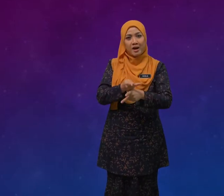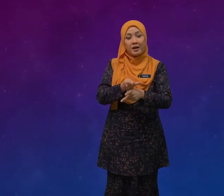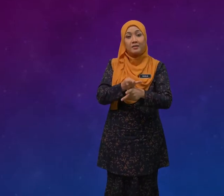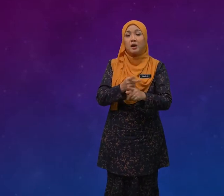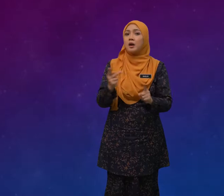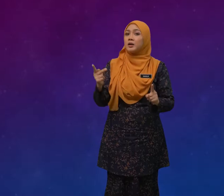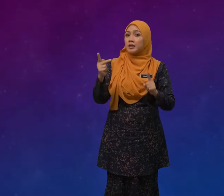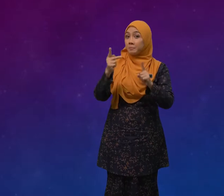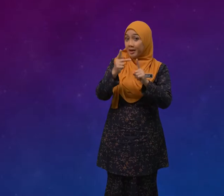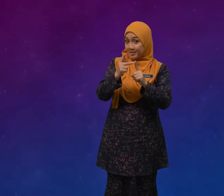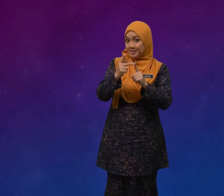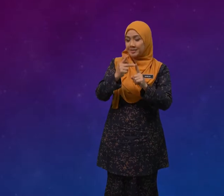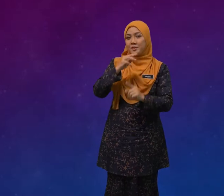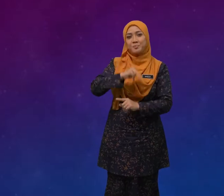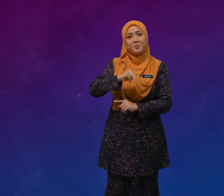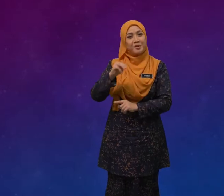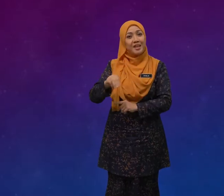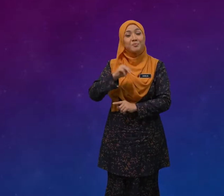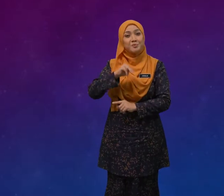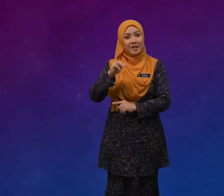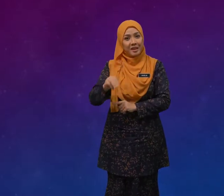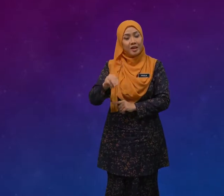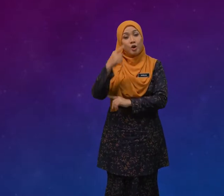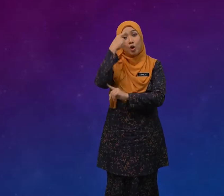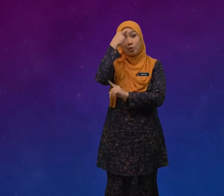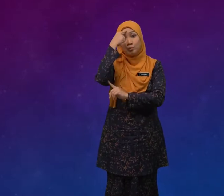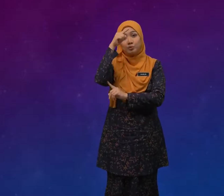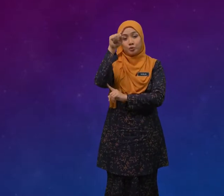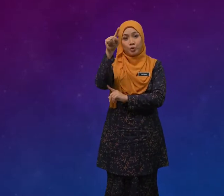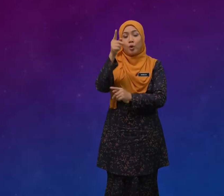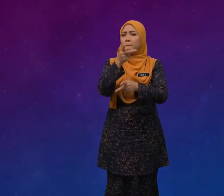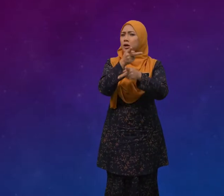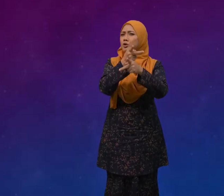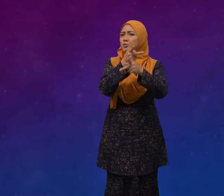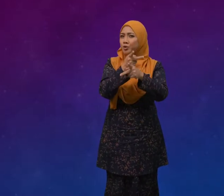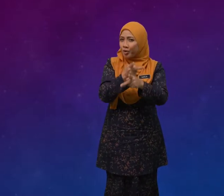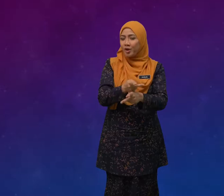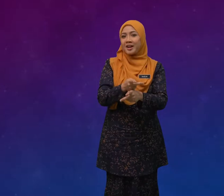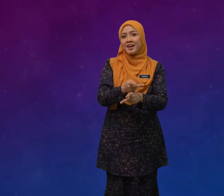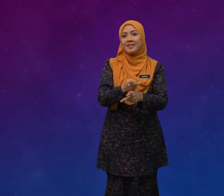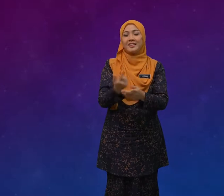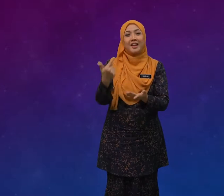pengukuhan kepada murid-murid untuk mengukuhkan